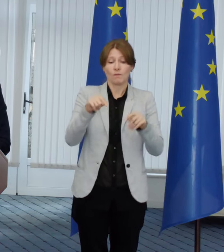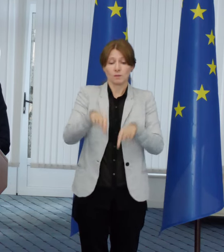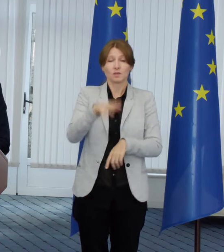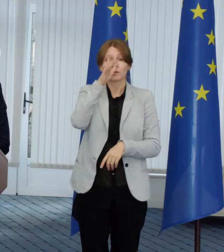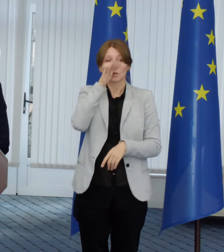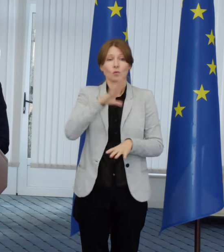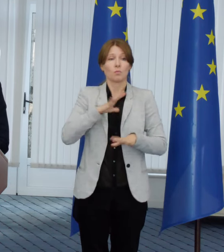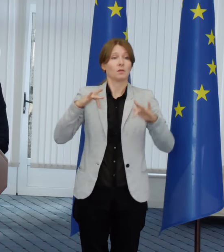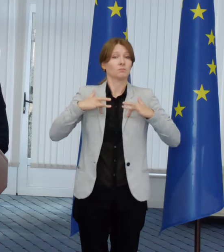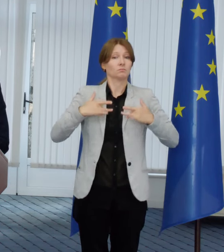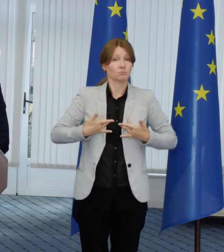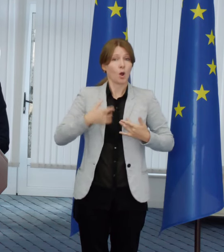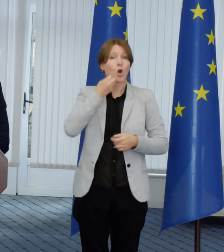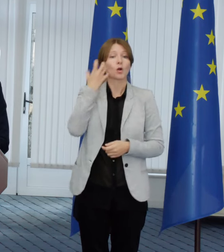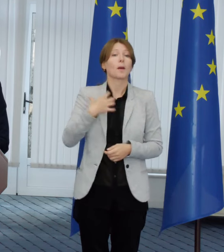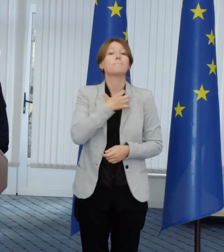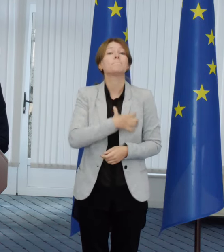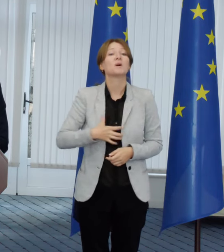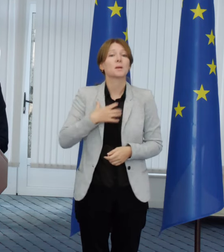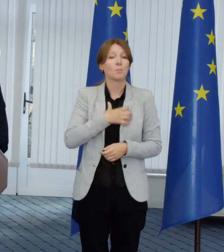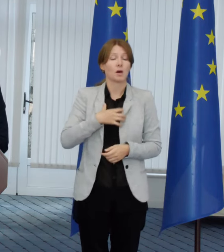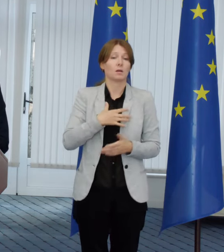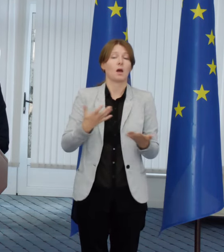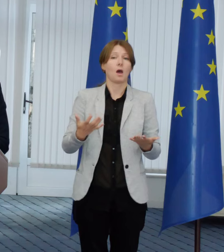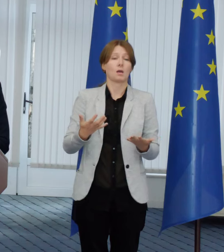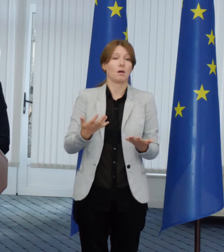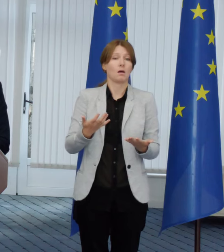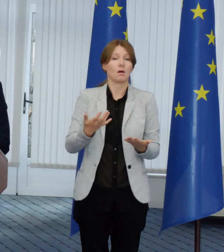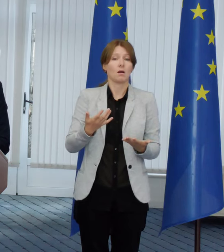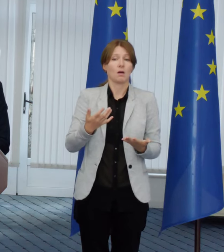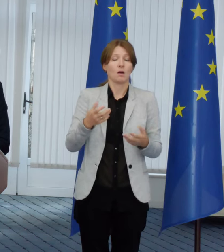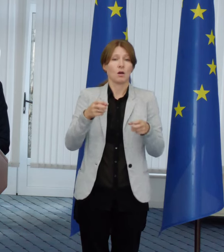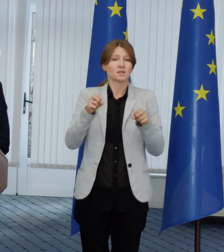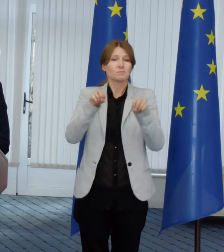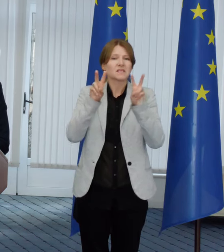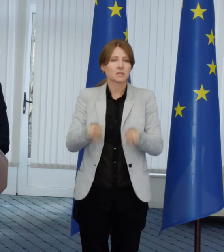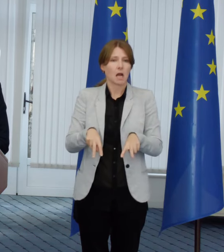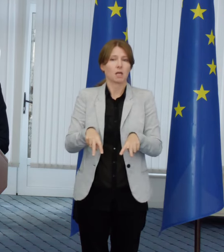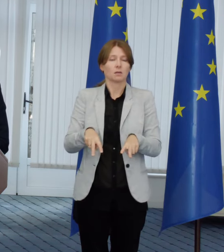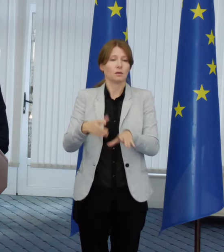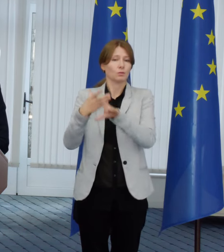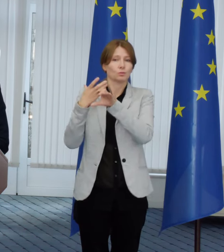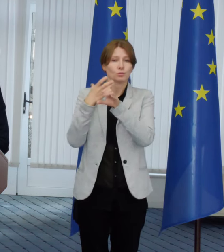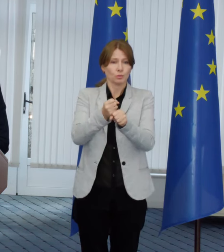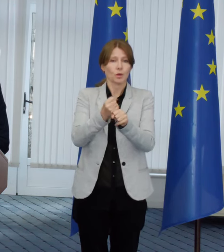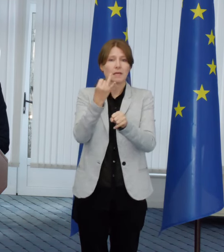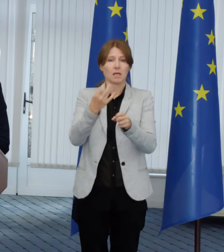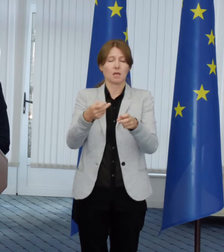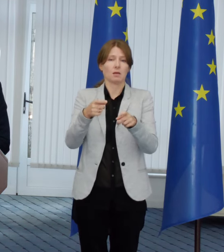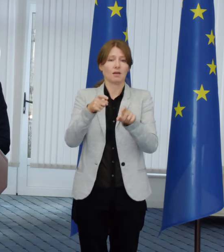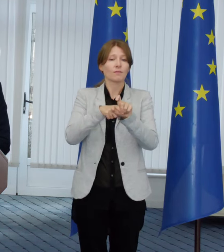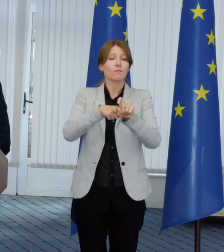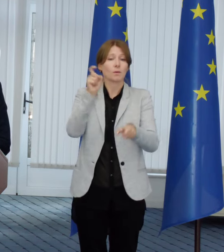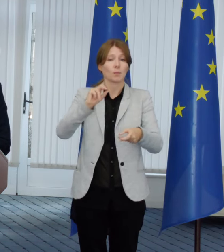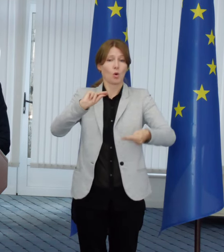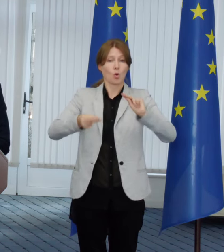Chișinău, când primăria, într-un mod cinic, brutal, a întrerupt contractele de muncă, a